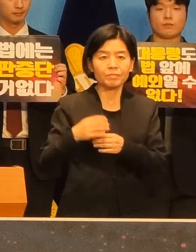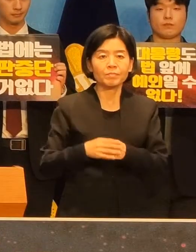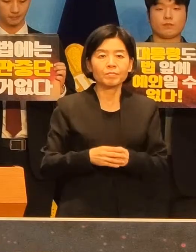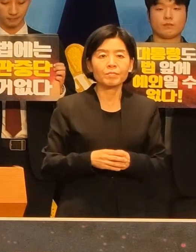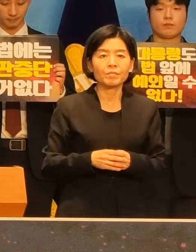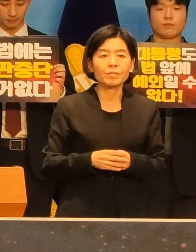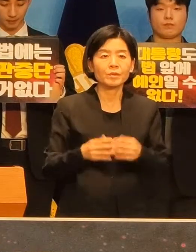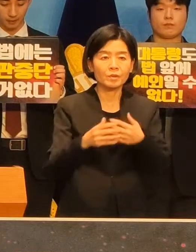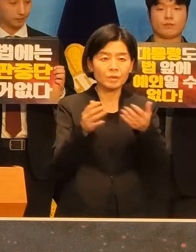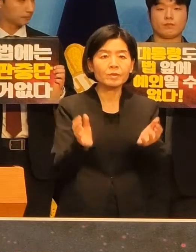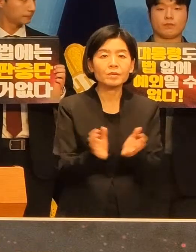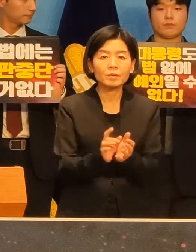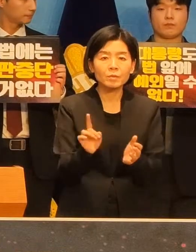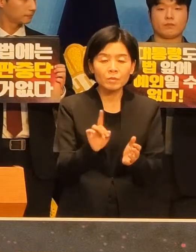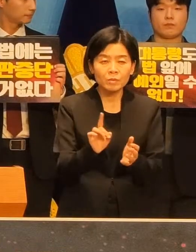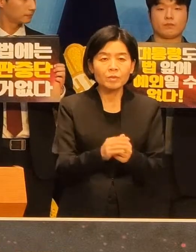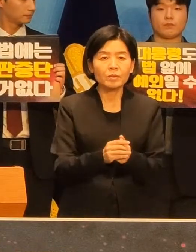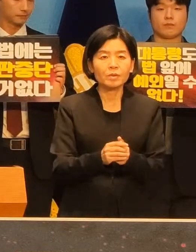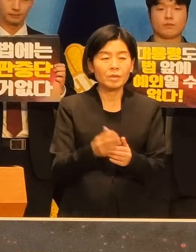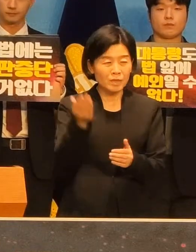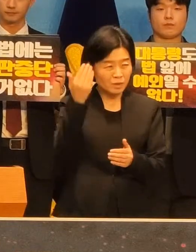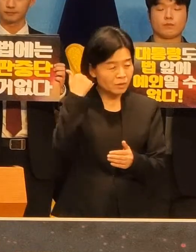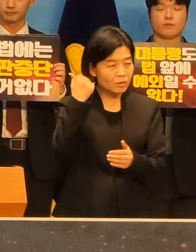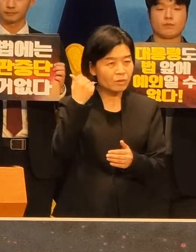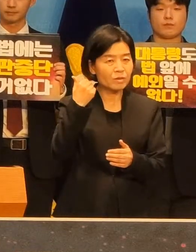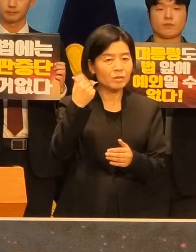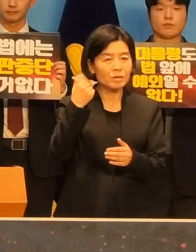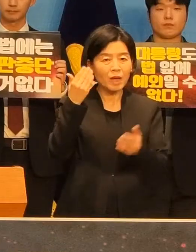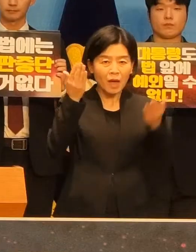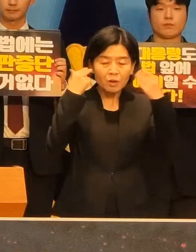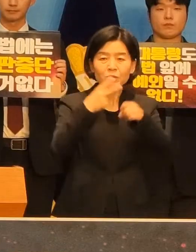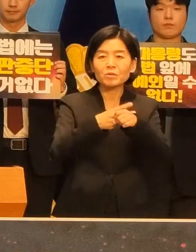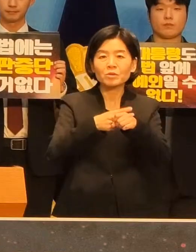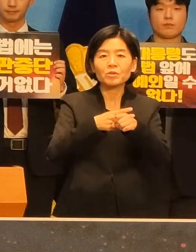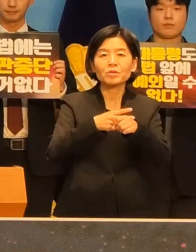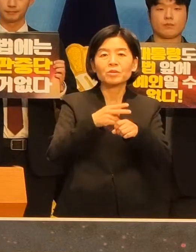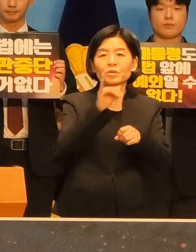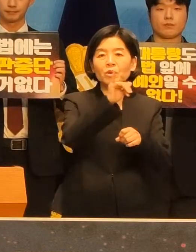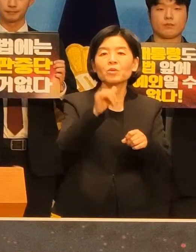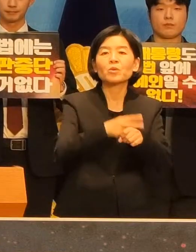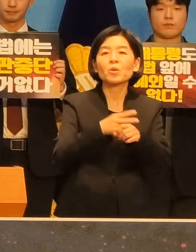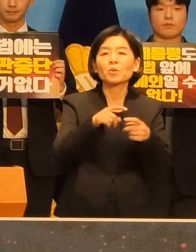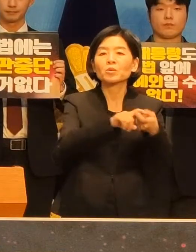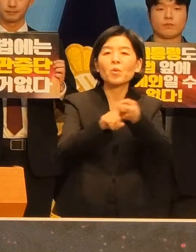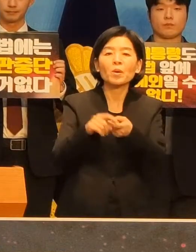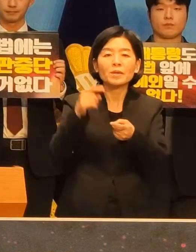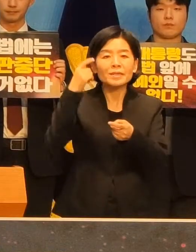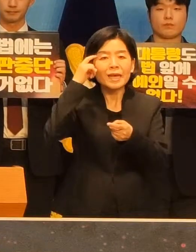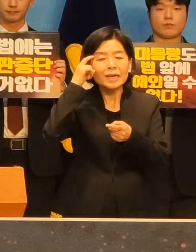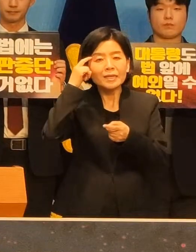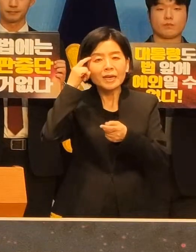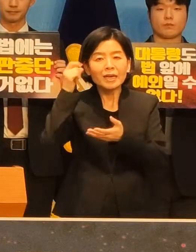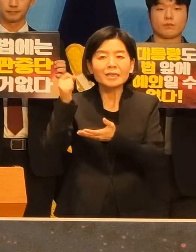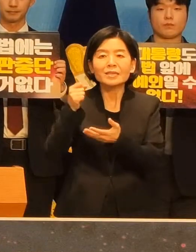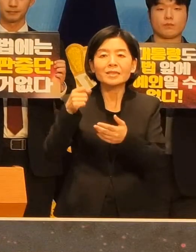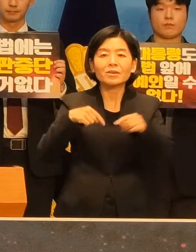우리 단체는 일찍이 전교조의 사상주입에 맞서 싸워온 단체입니다. 작년에는 전라도 광주의 정치교사